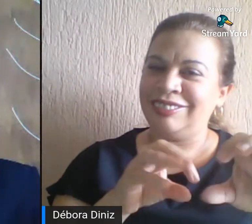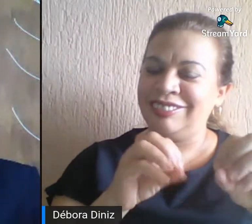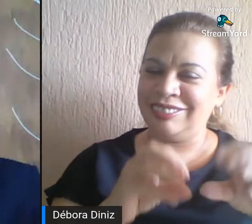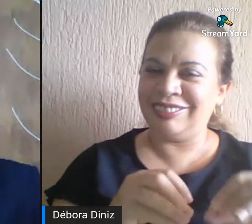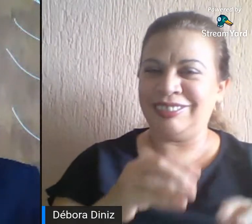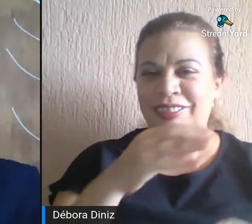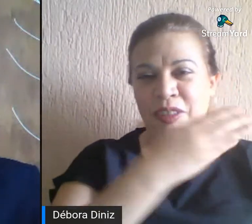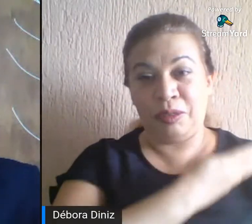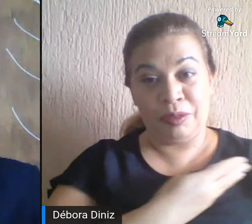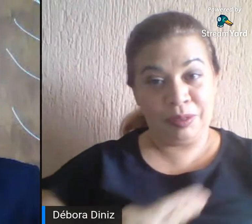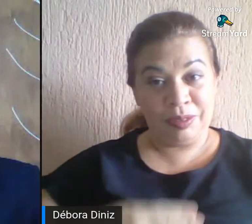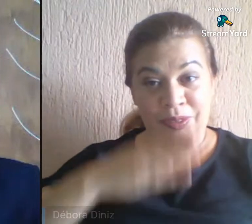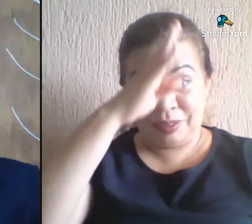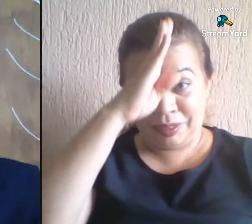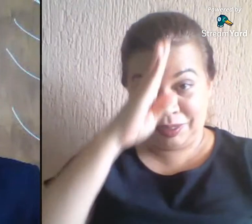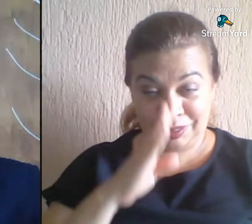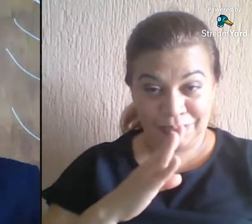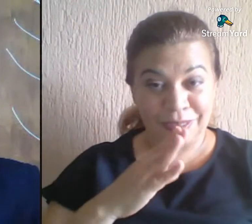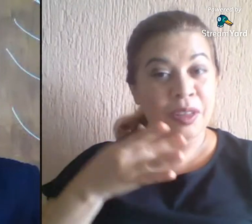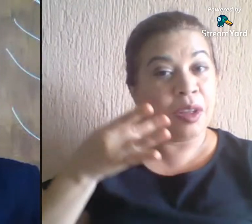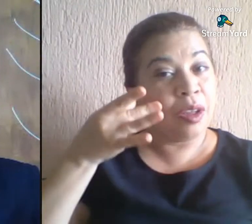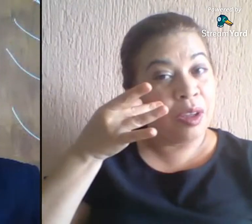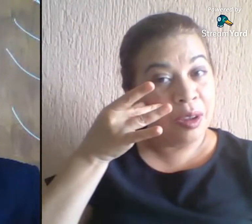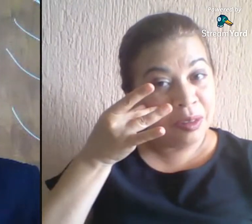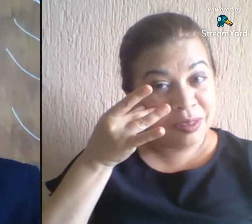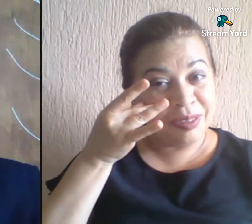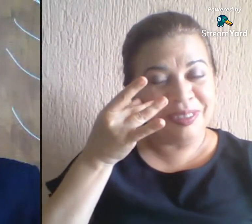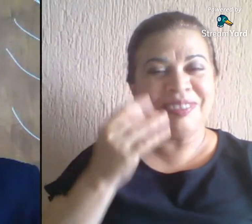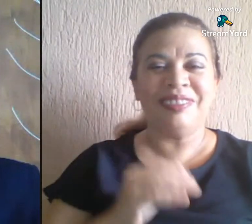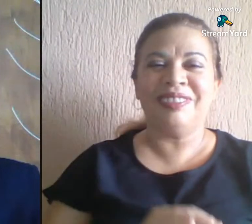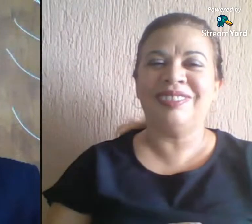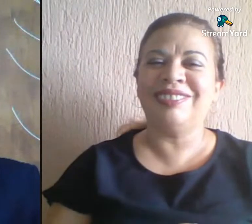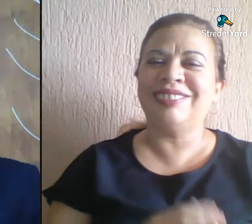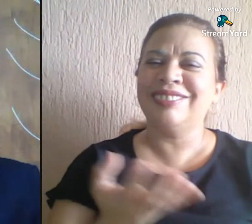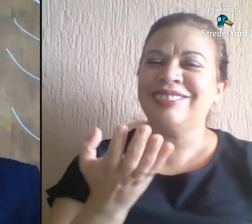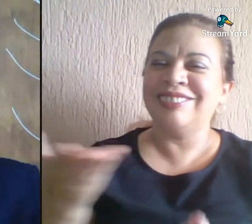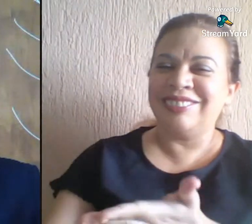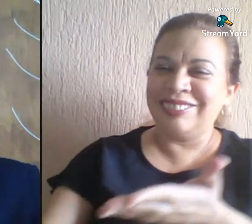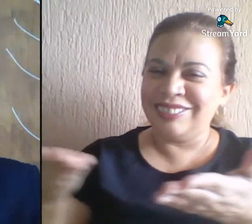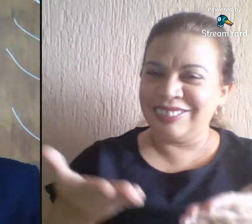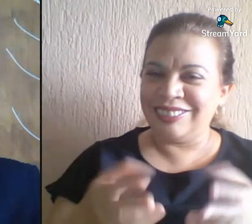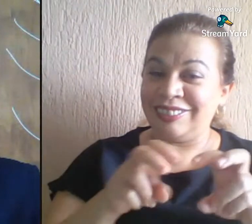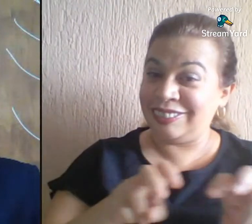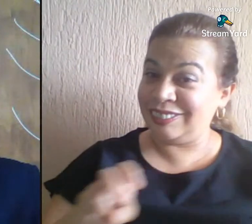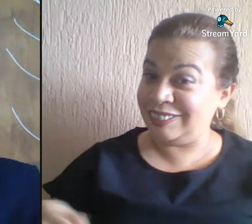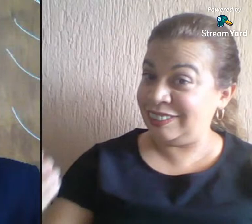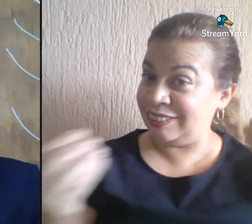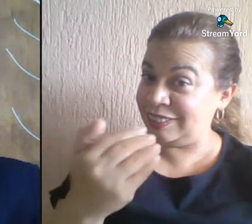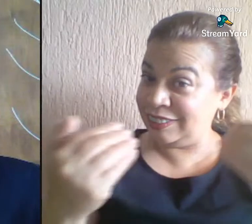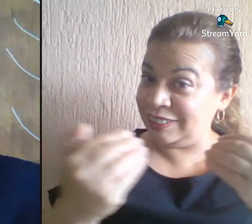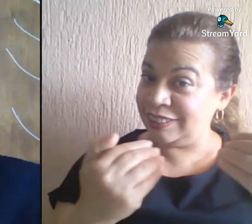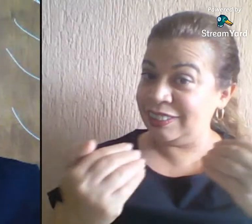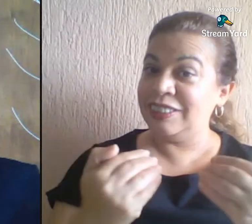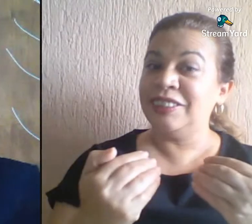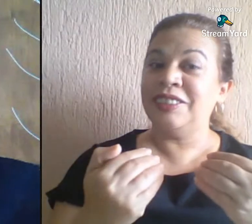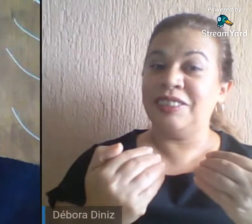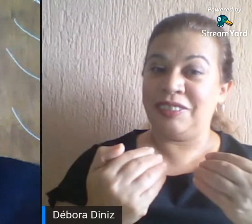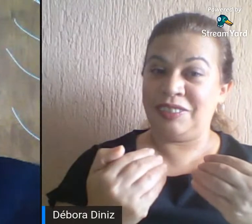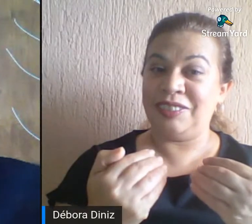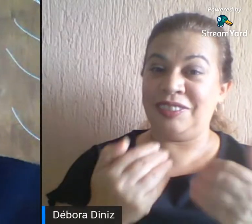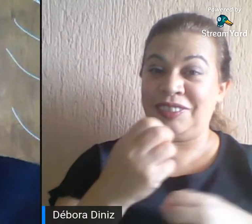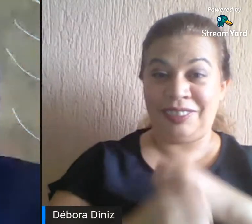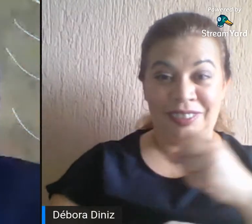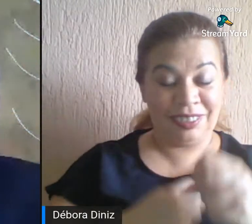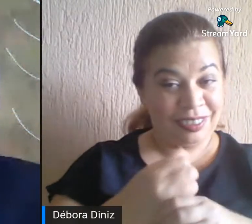comprovada socialmente. Por isso, nós queremos convidar para compor a mesa virtual de abertura